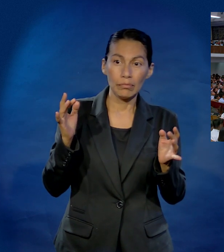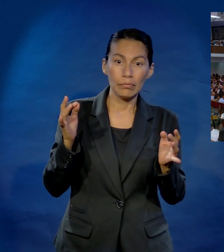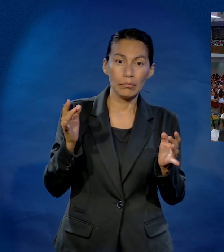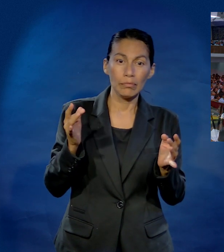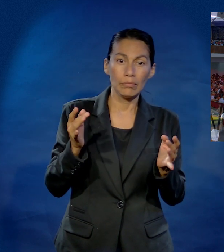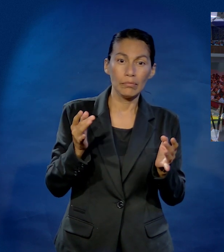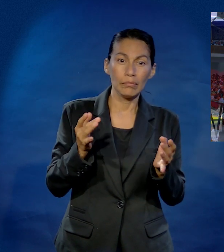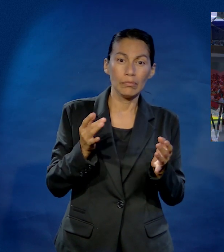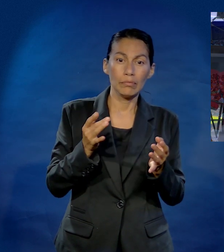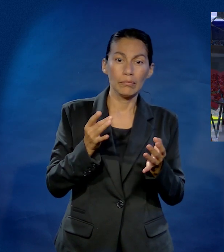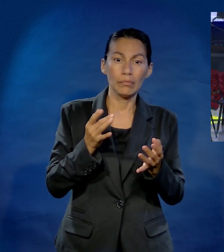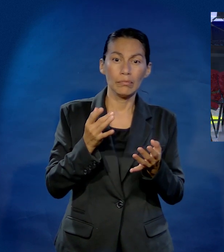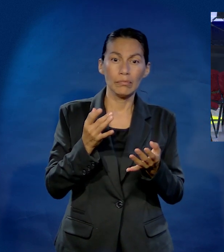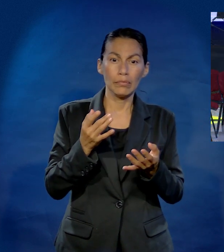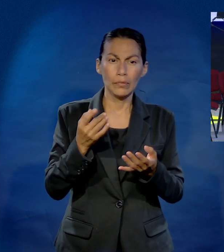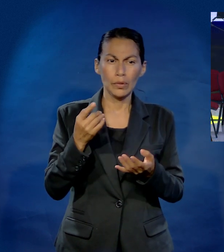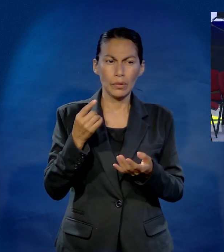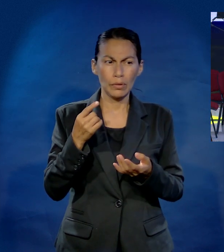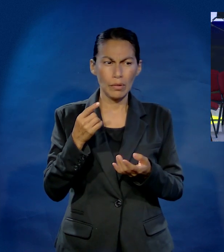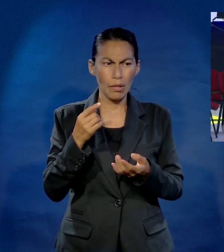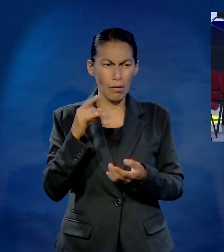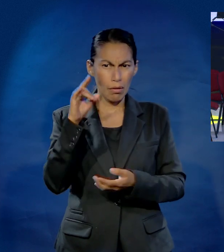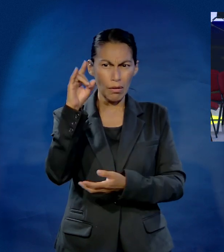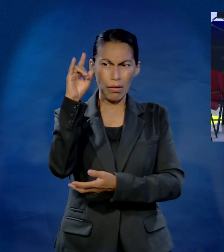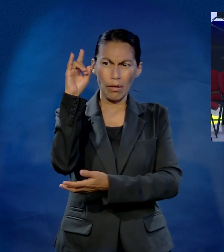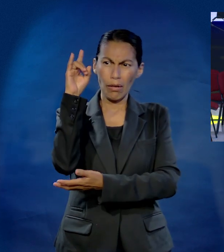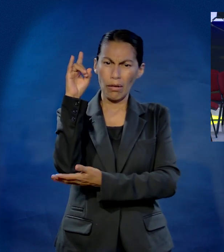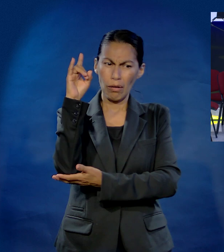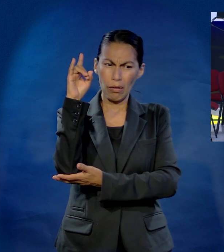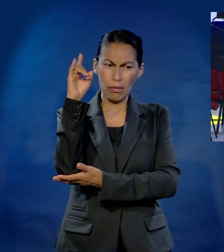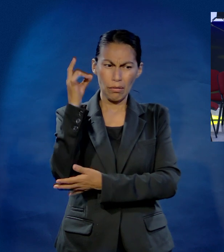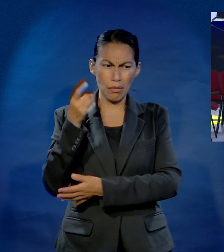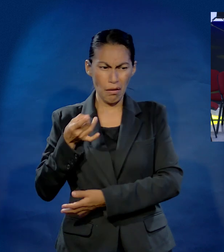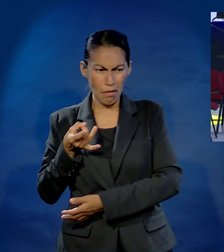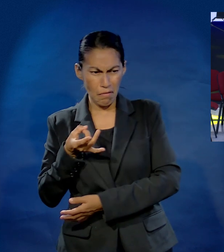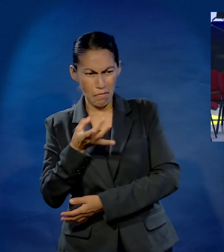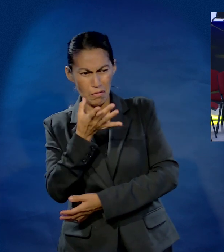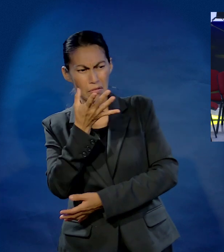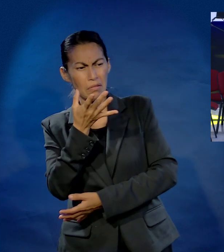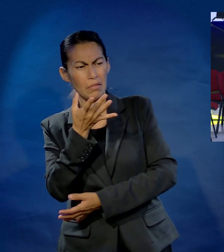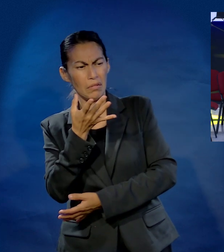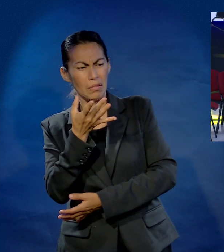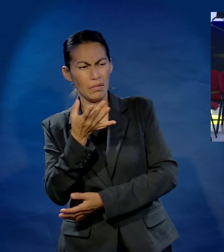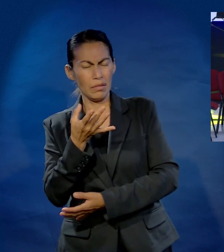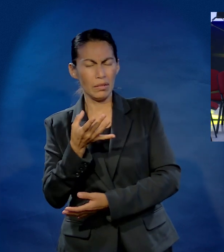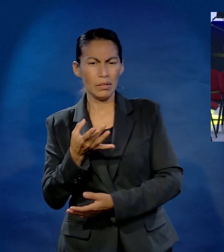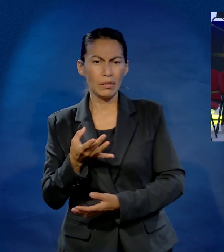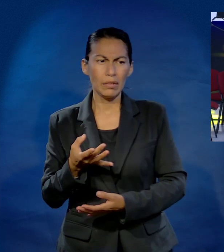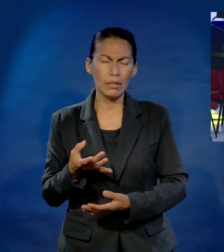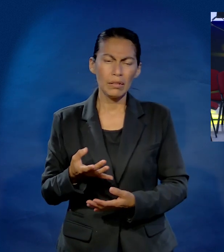Nunca pasó por su mente que sería rey,